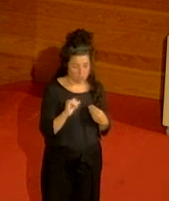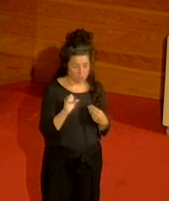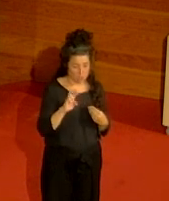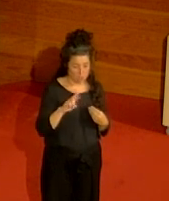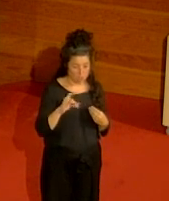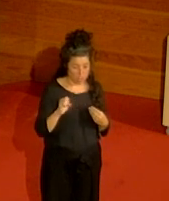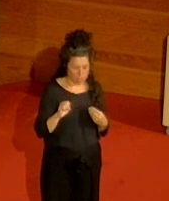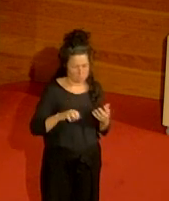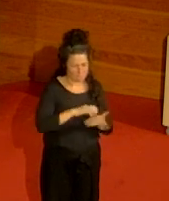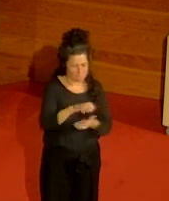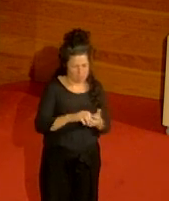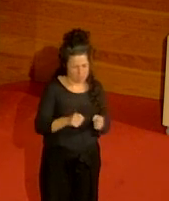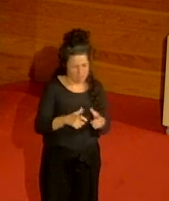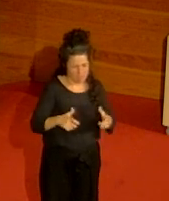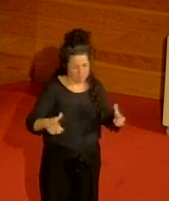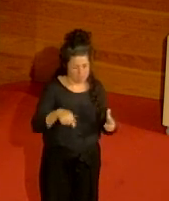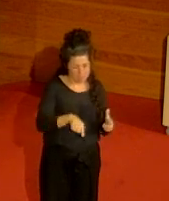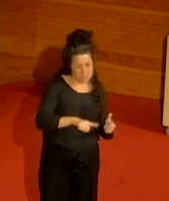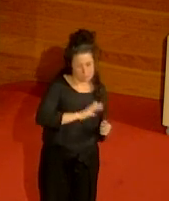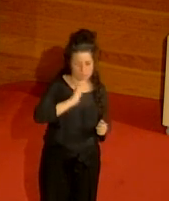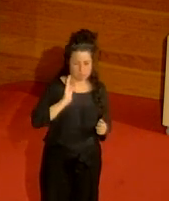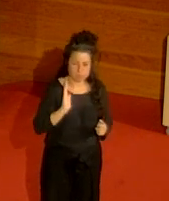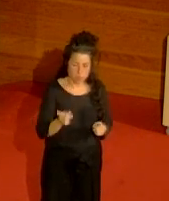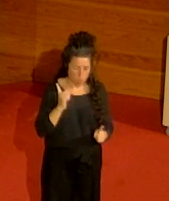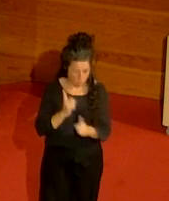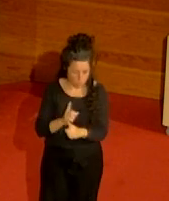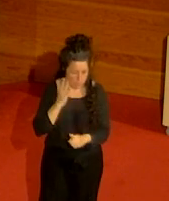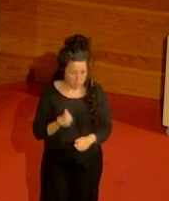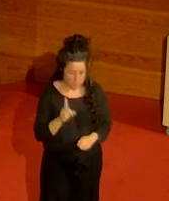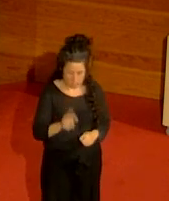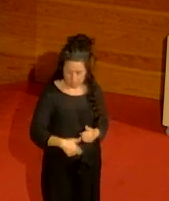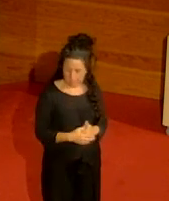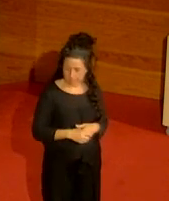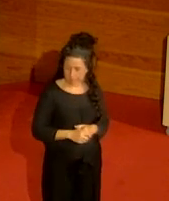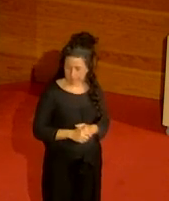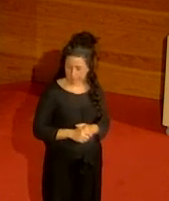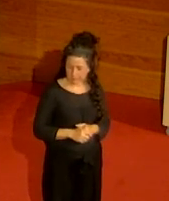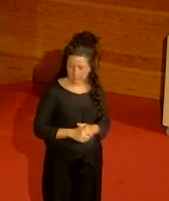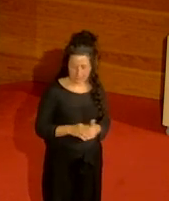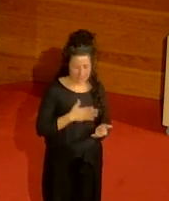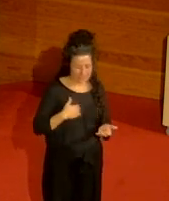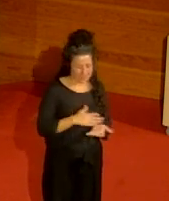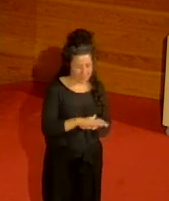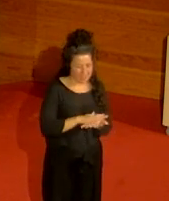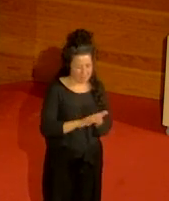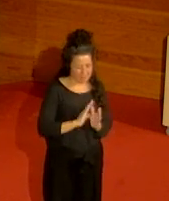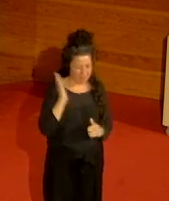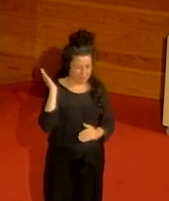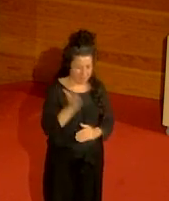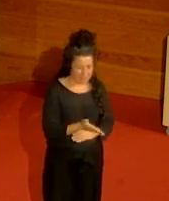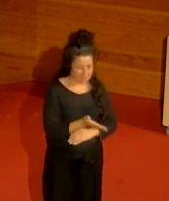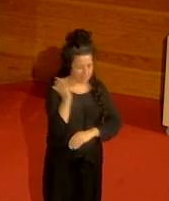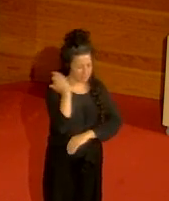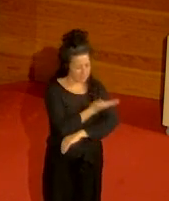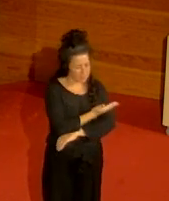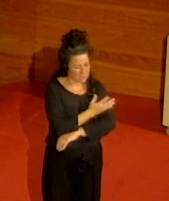atacando a los palestinos el castigo colectivo es algo que quería hablar porque para que sea una idea de lo que hablaba del odio que estaría tan